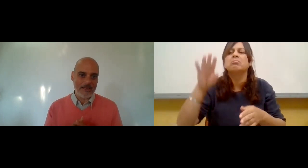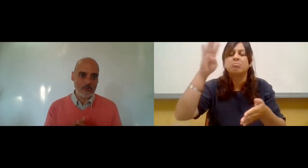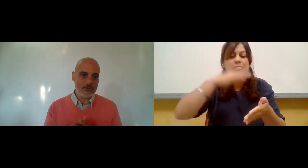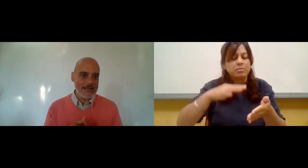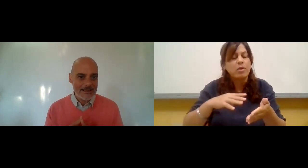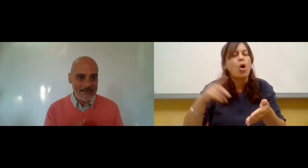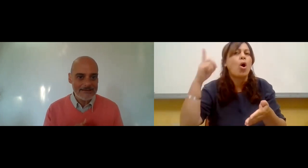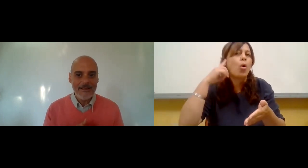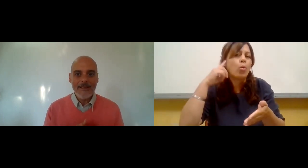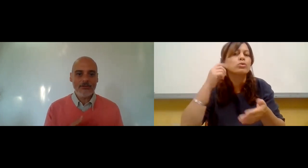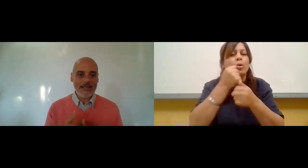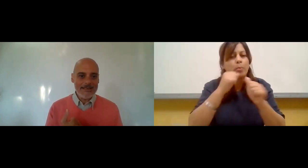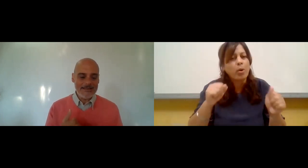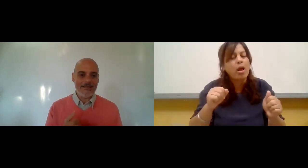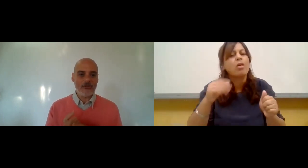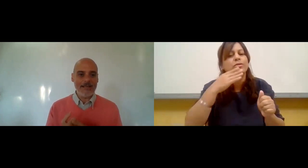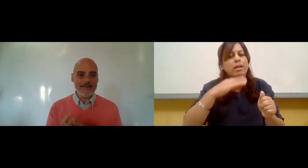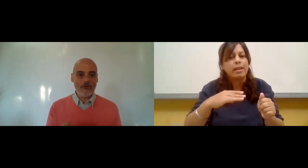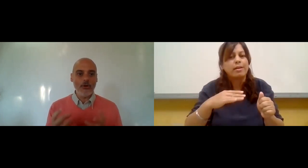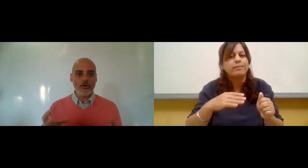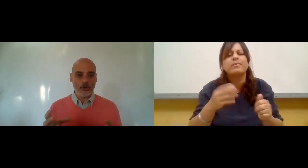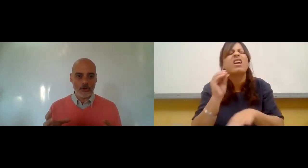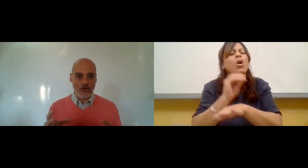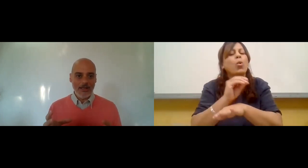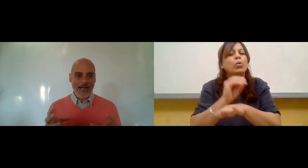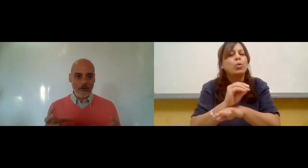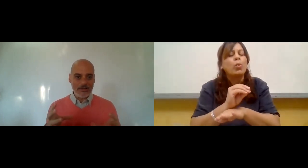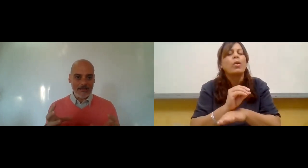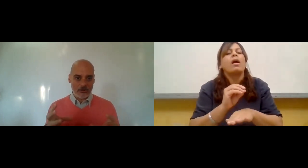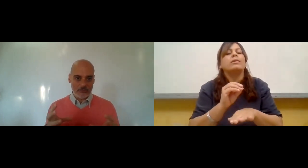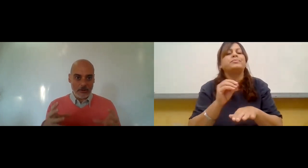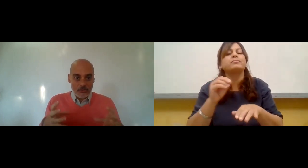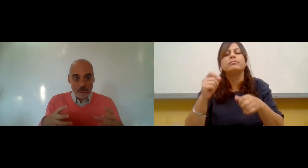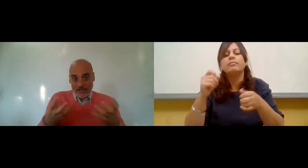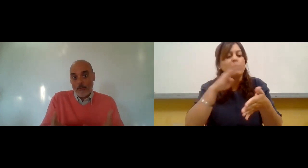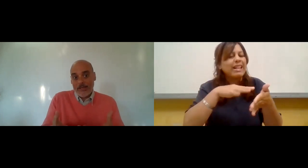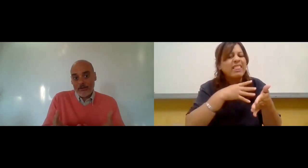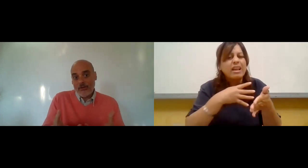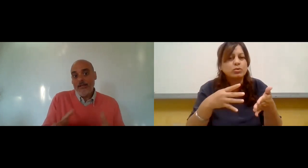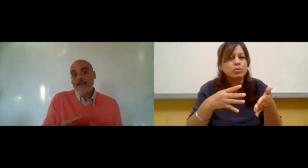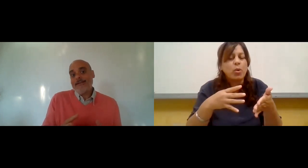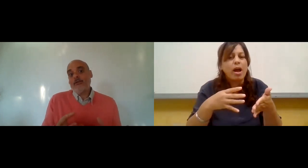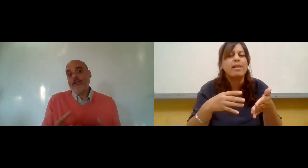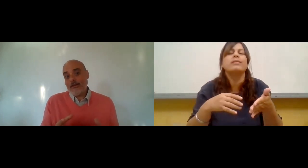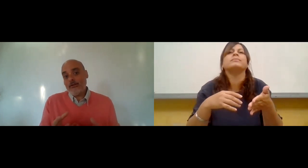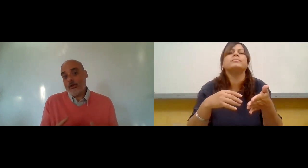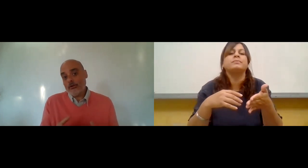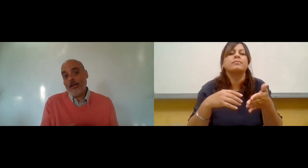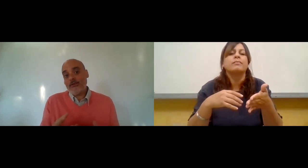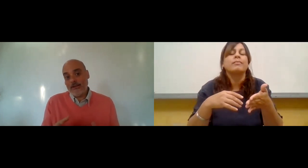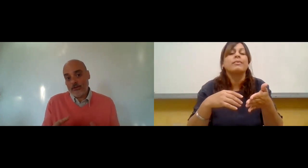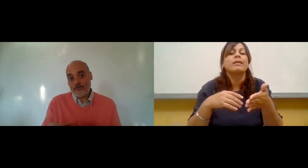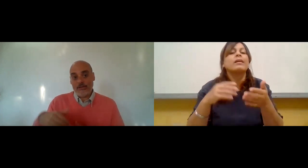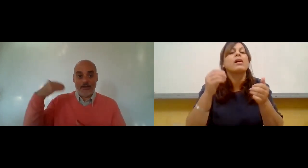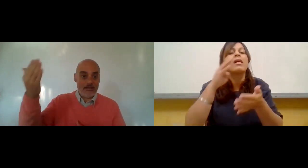justamente porque las culturas letradas son aquellas que se organizan no en torno a los textos producidos en el momento, sino en torno